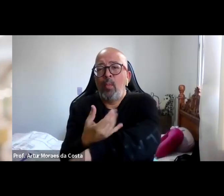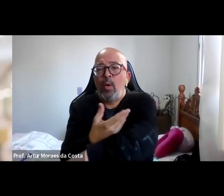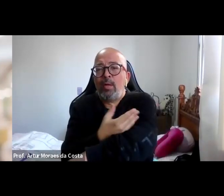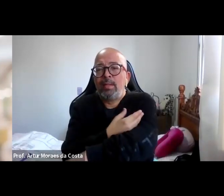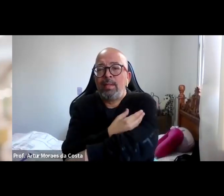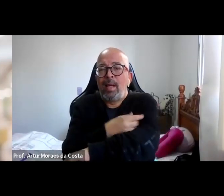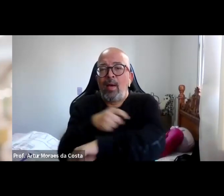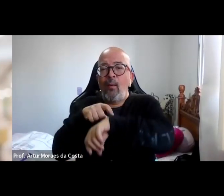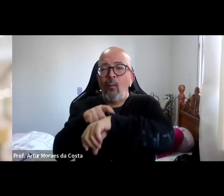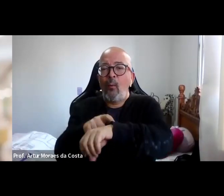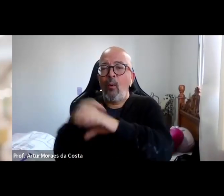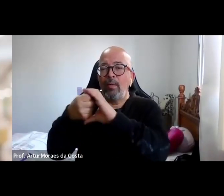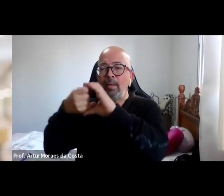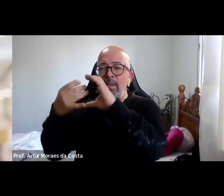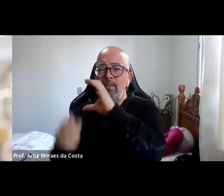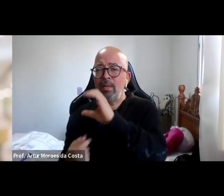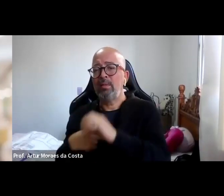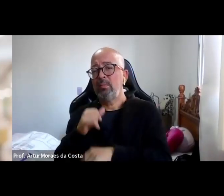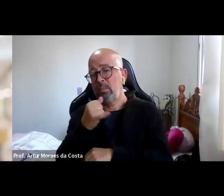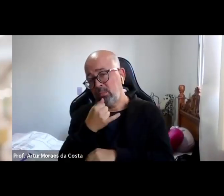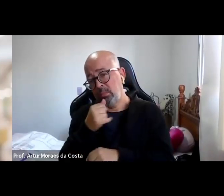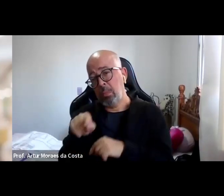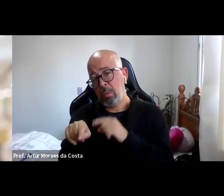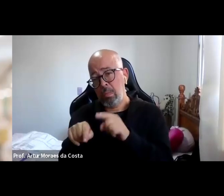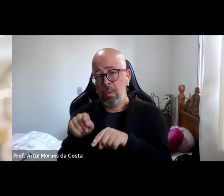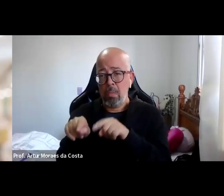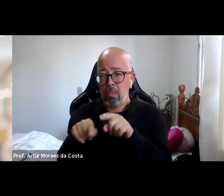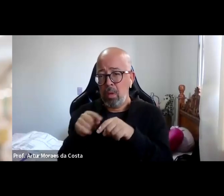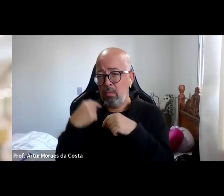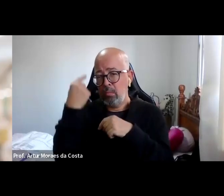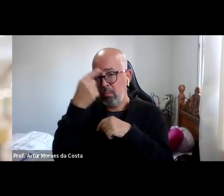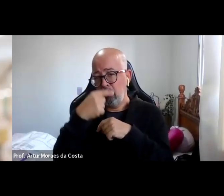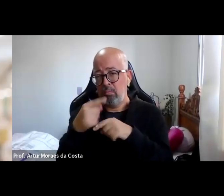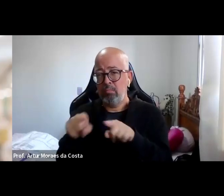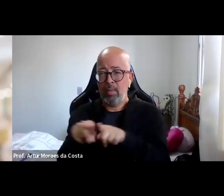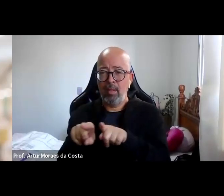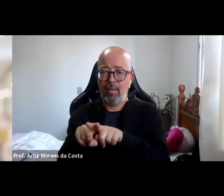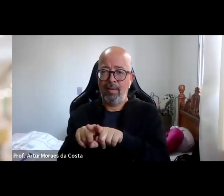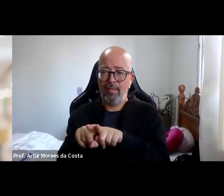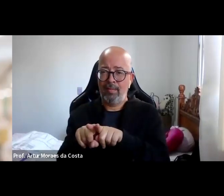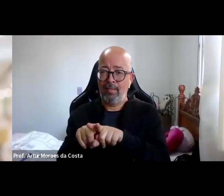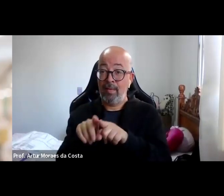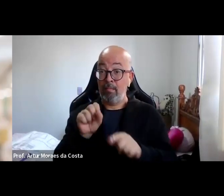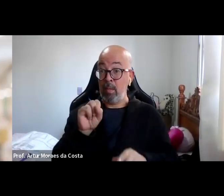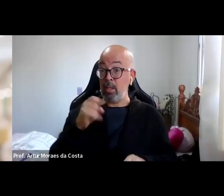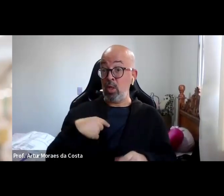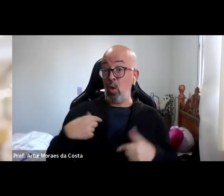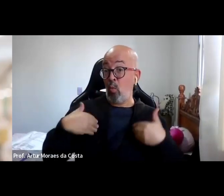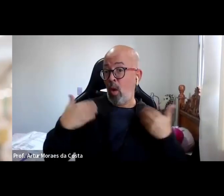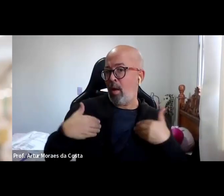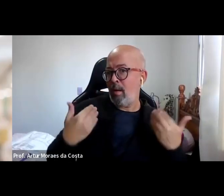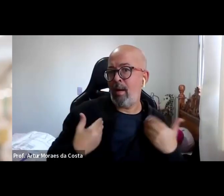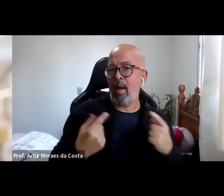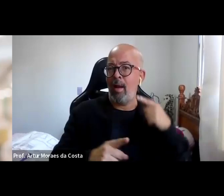experiencia que que pudo haber sido extraordinaria no tenga sentido para la persona sordociega el guí